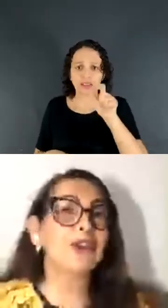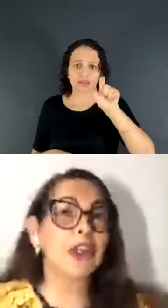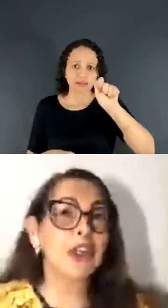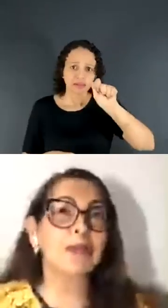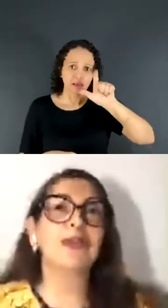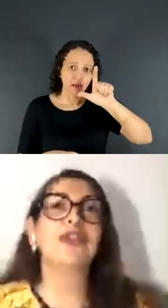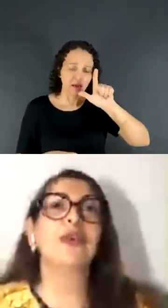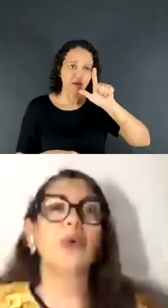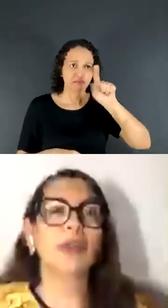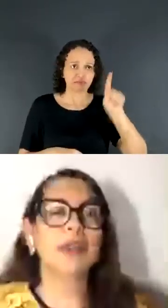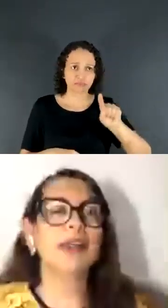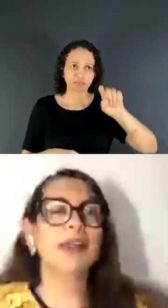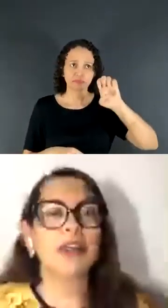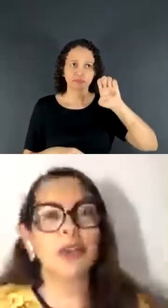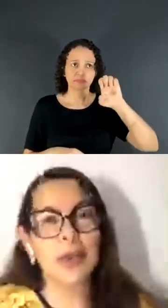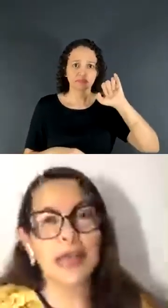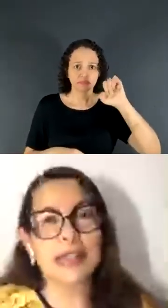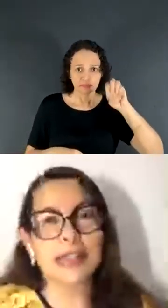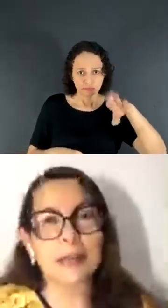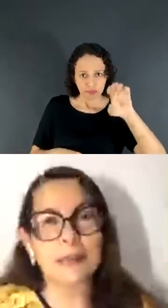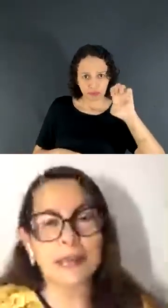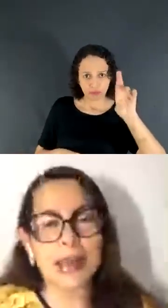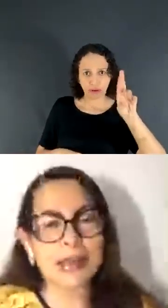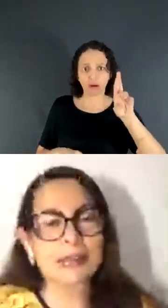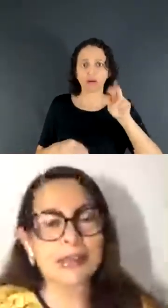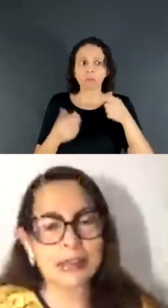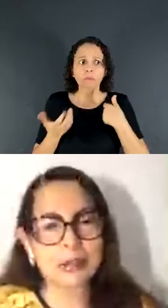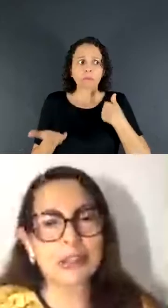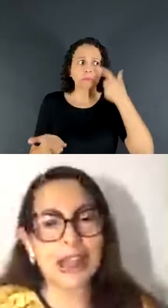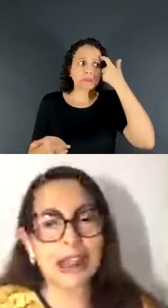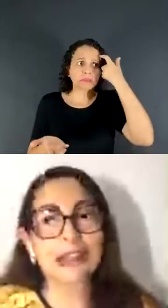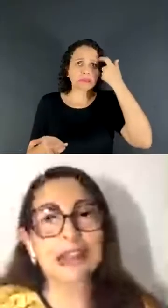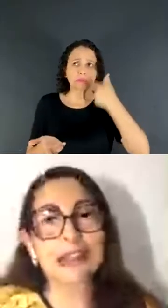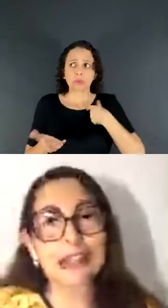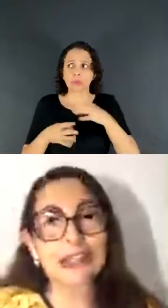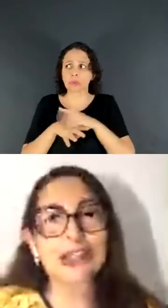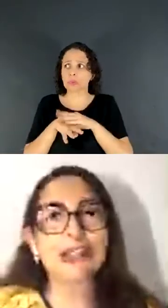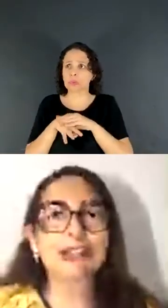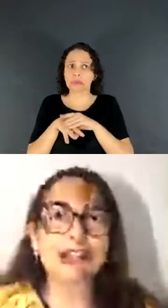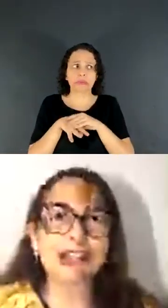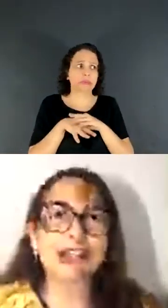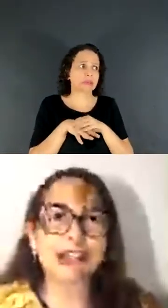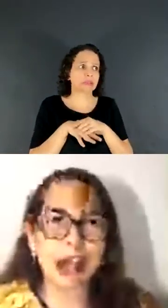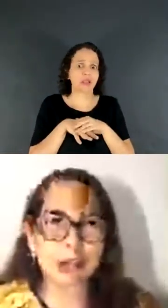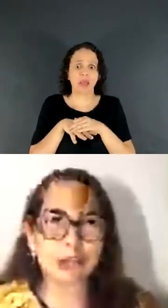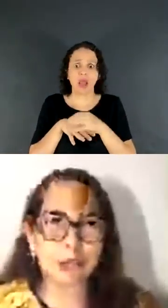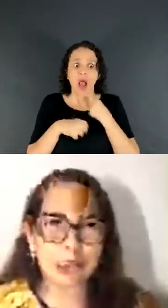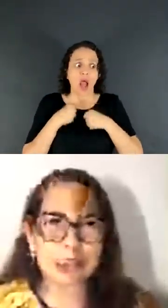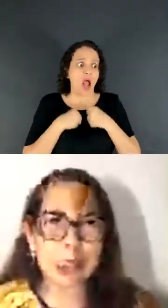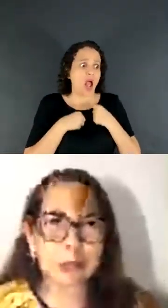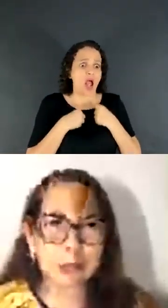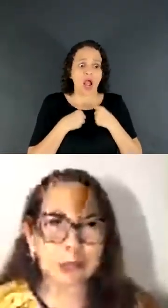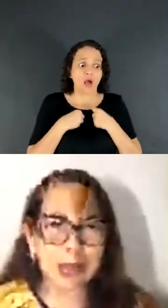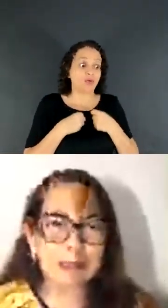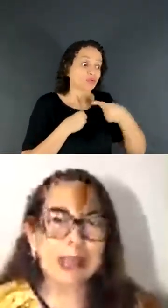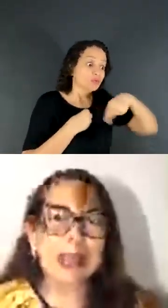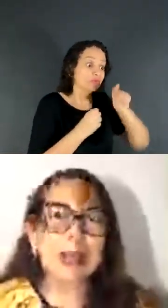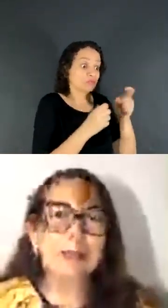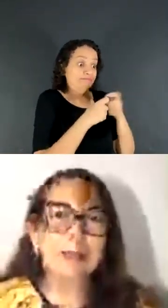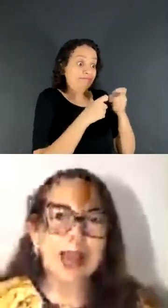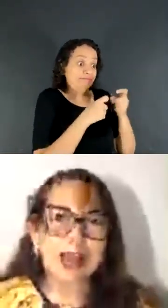algum tipo de outra doença, tá? Que é característica da terceira idade, por exemplo,